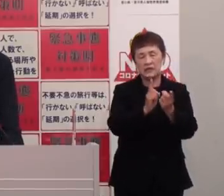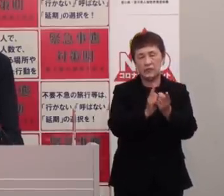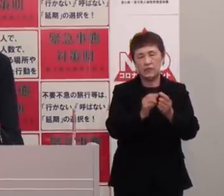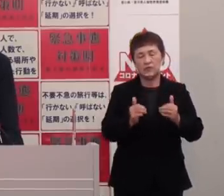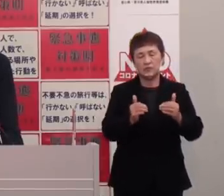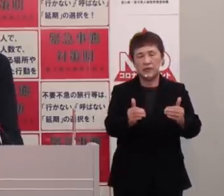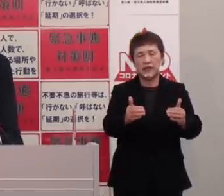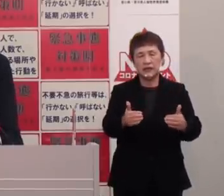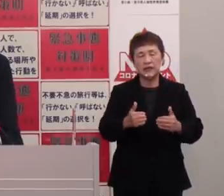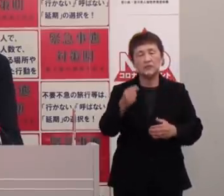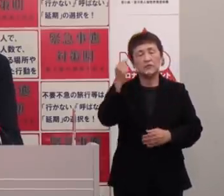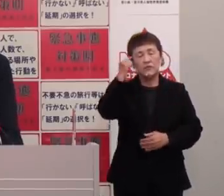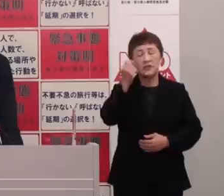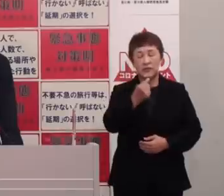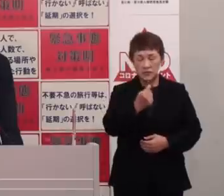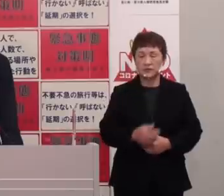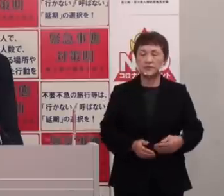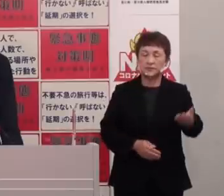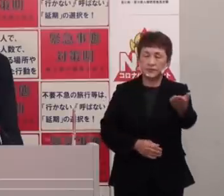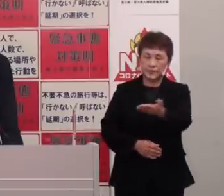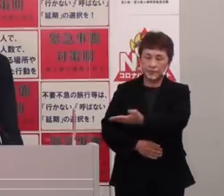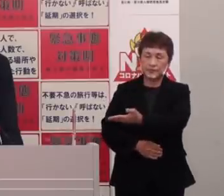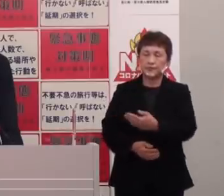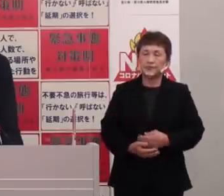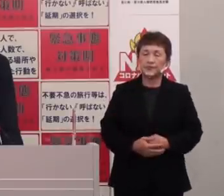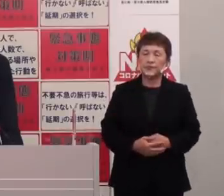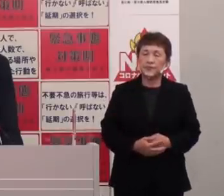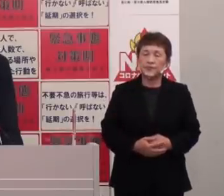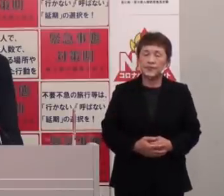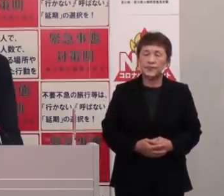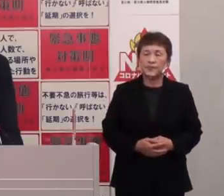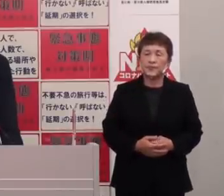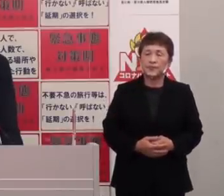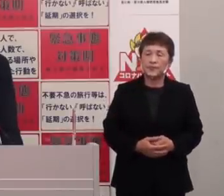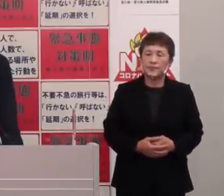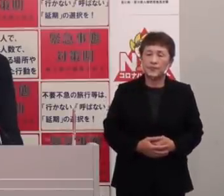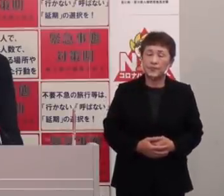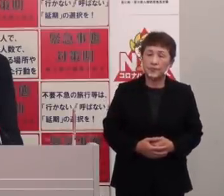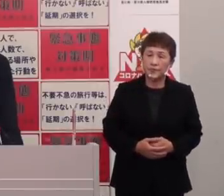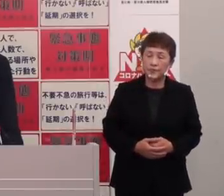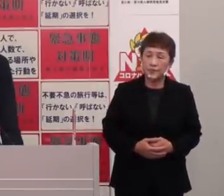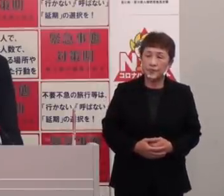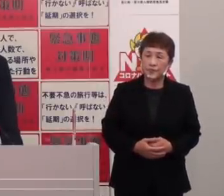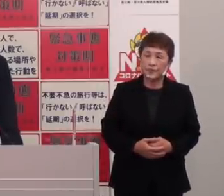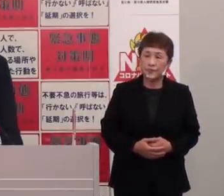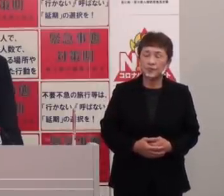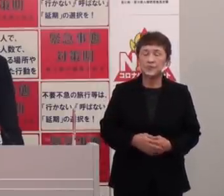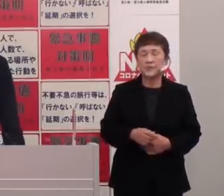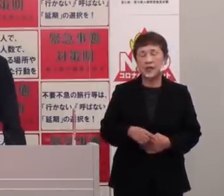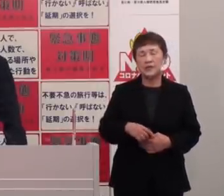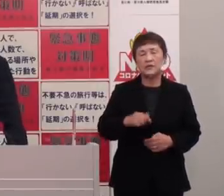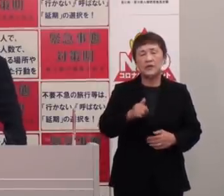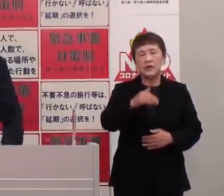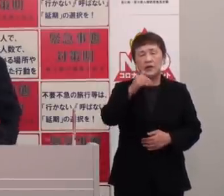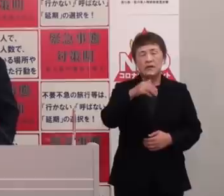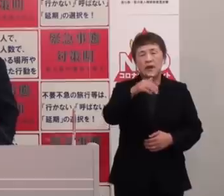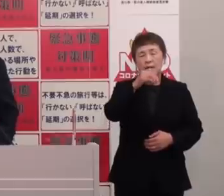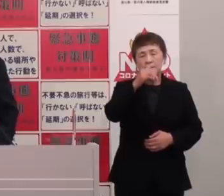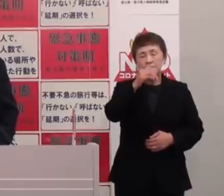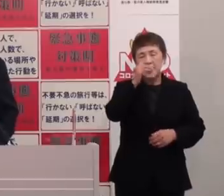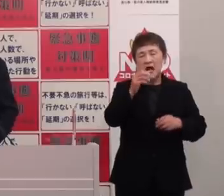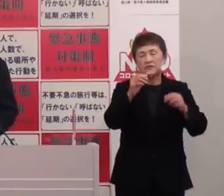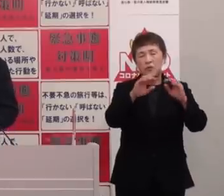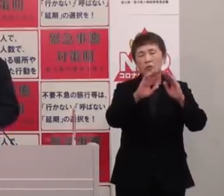。 もう一点、以前も質問出たかと思うんですけれども、モンスターバッシュというイベントについて、ま